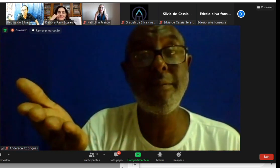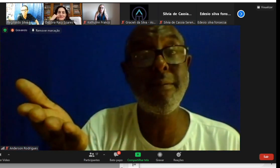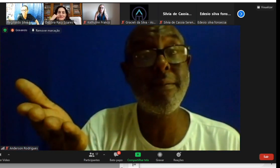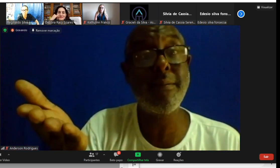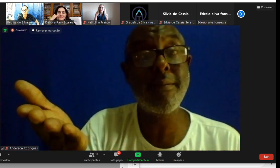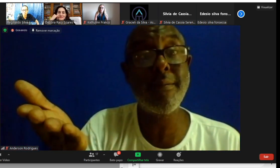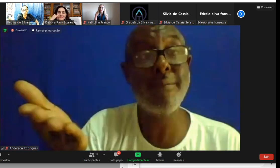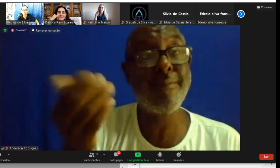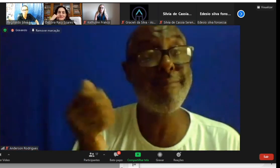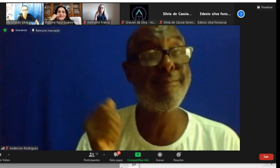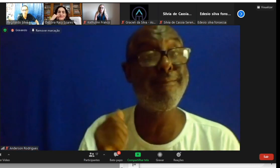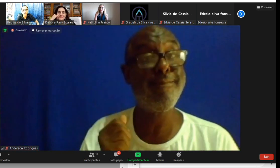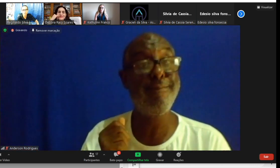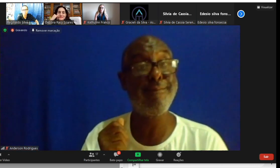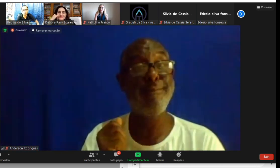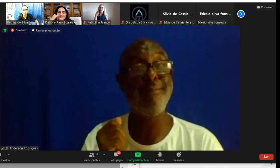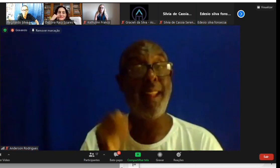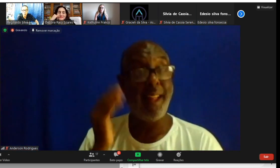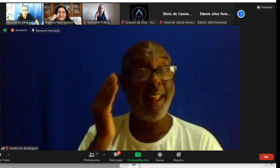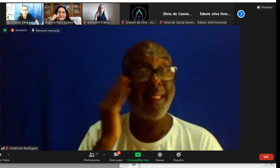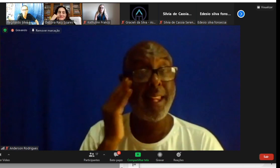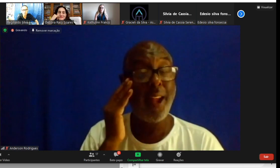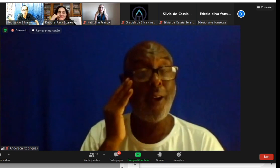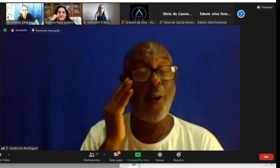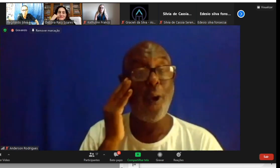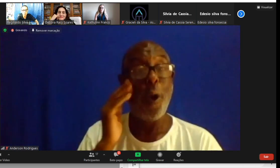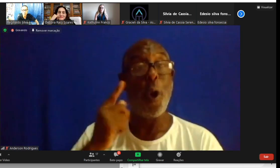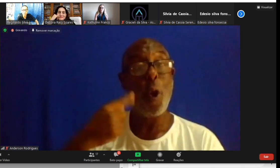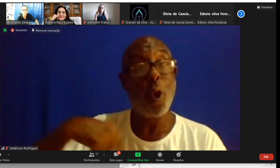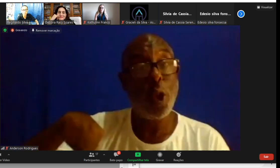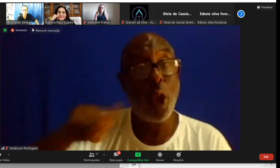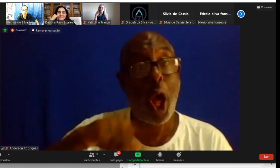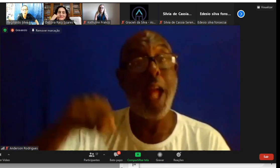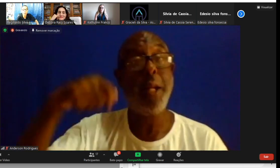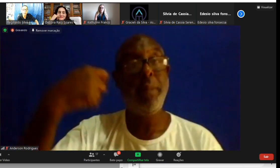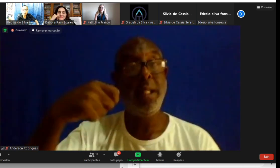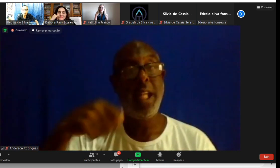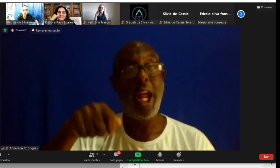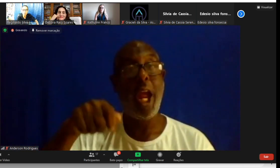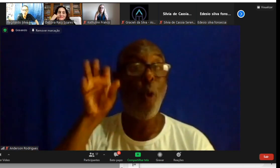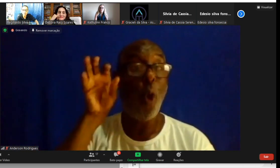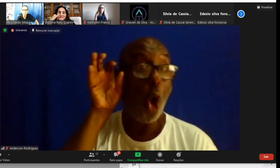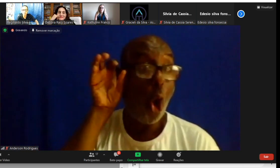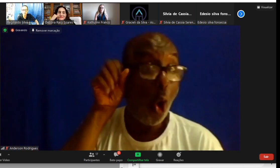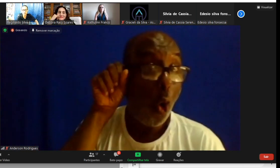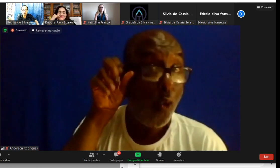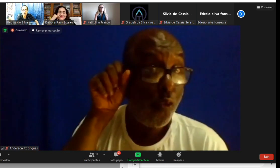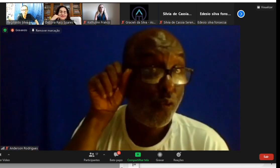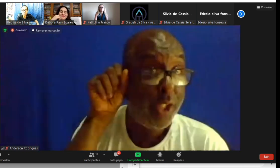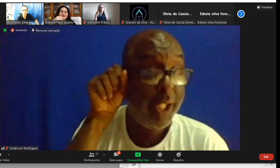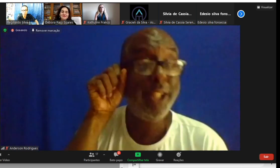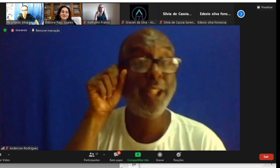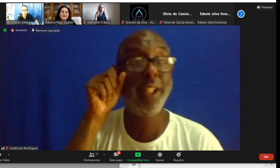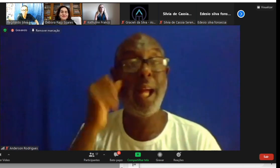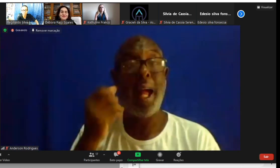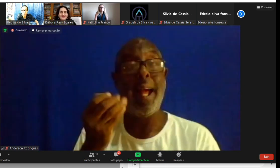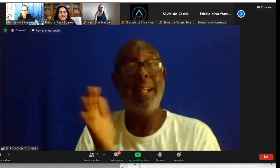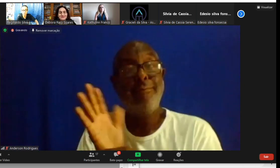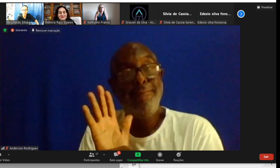aí. Ele se aprofundou, ele pesquisou, entendeu? Então nós